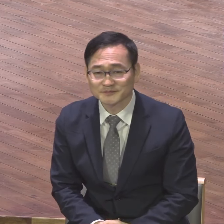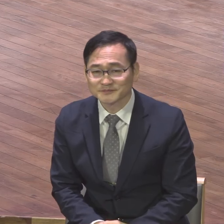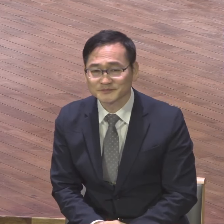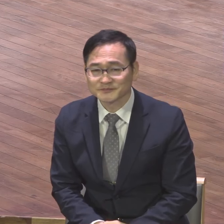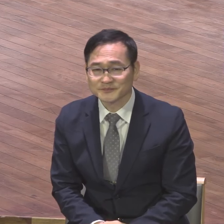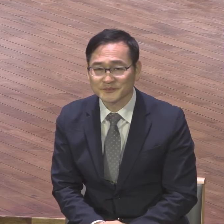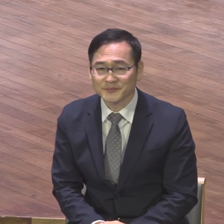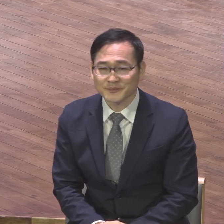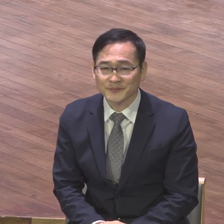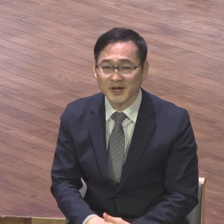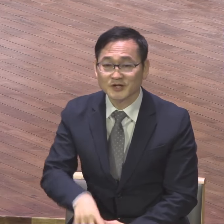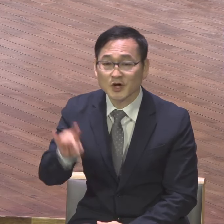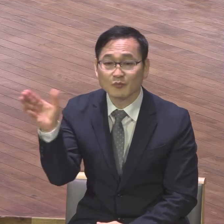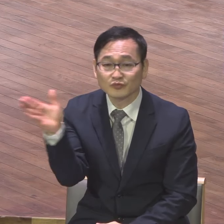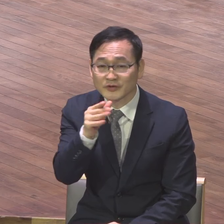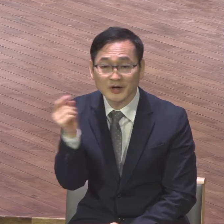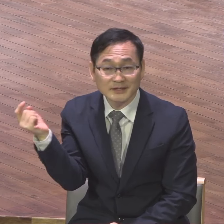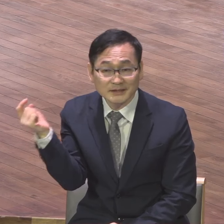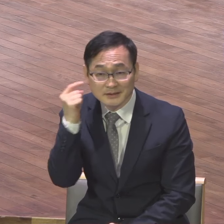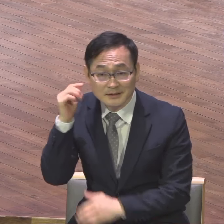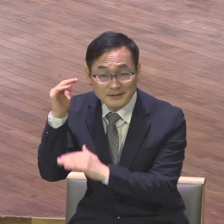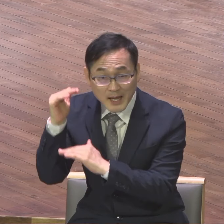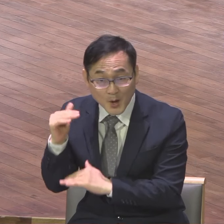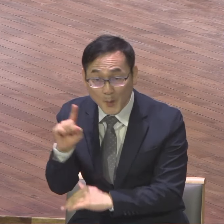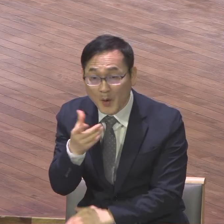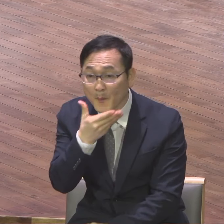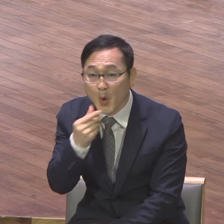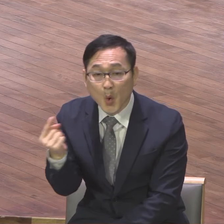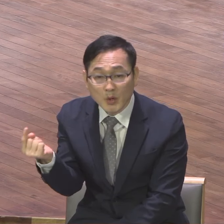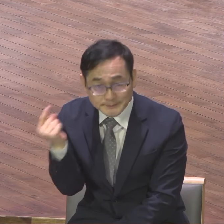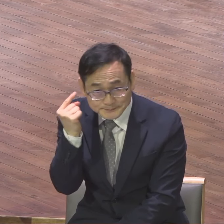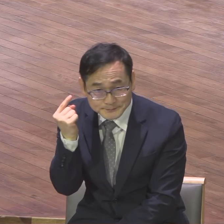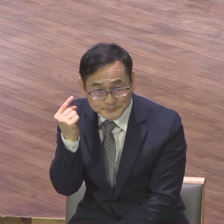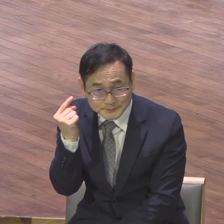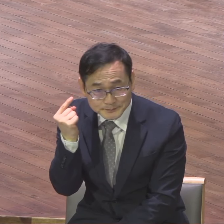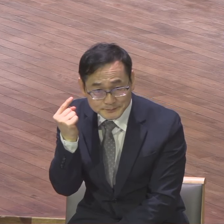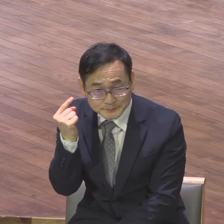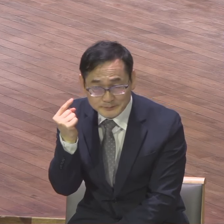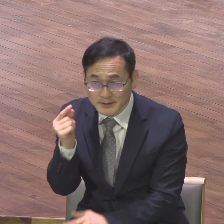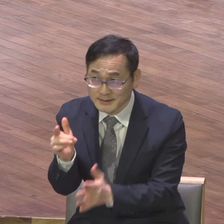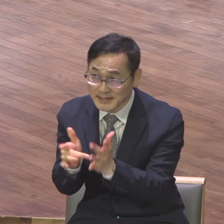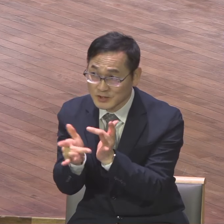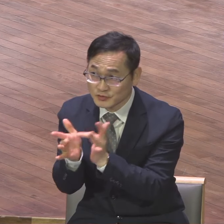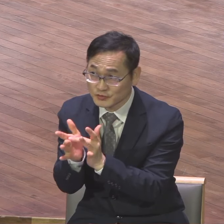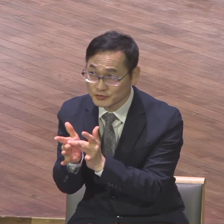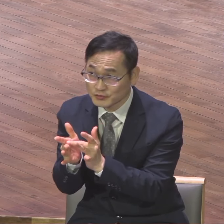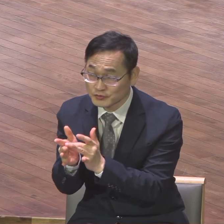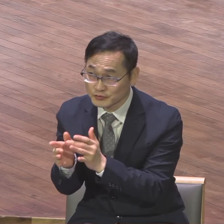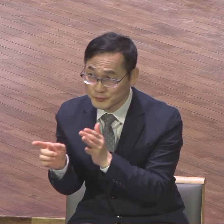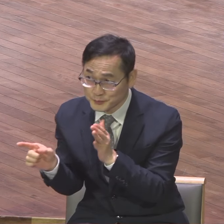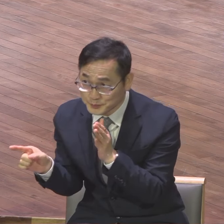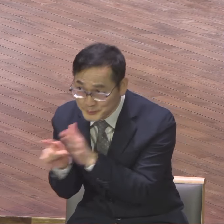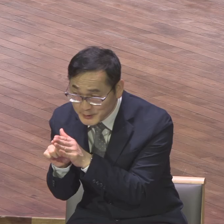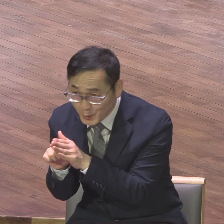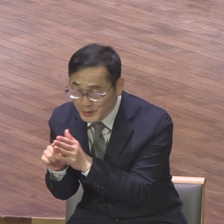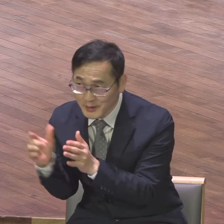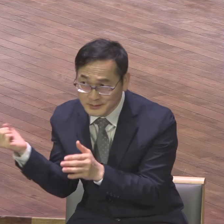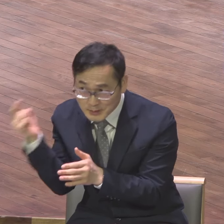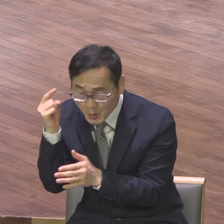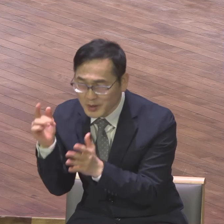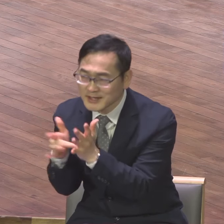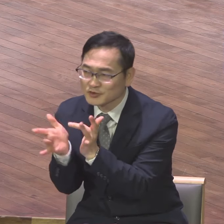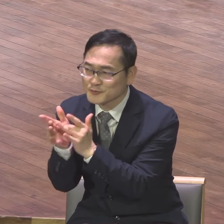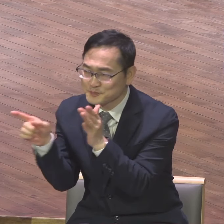처음부터 들은 소식은 뭐예요? 복음이잖아요. 복음을 듣고 예수님을 믿기 시작할 때부터 뭐요?